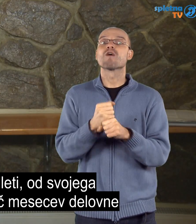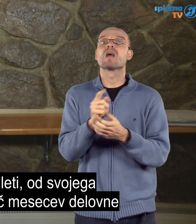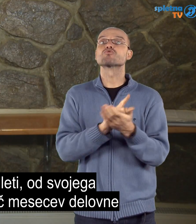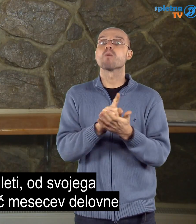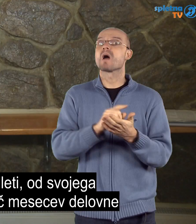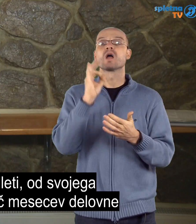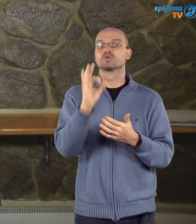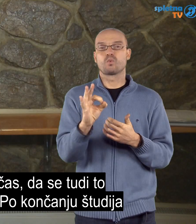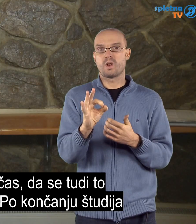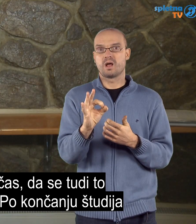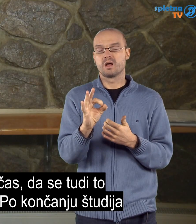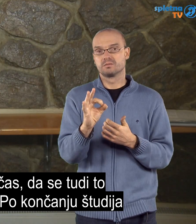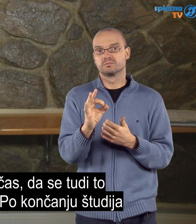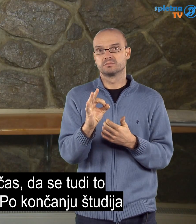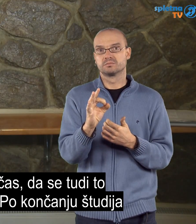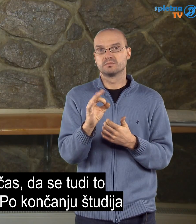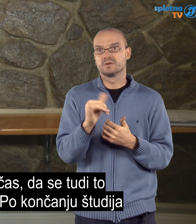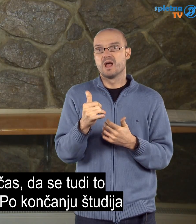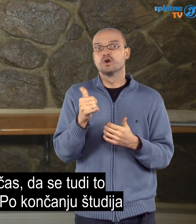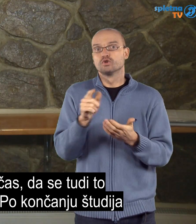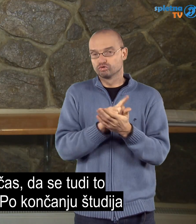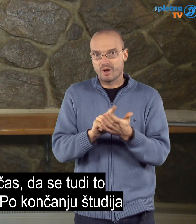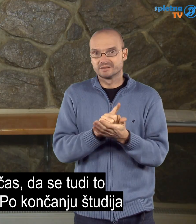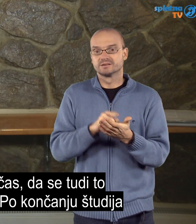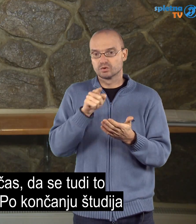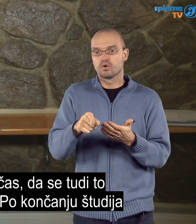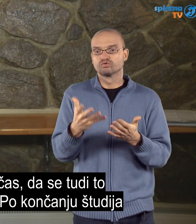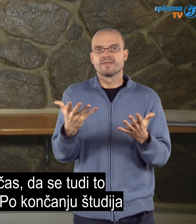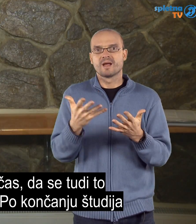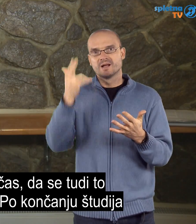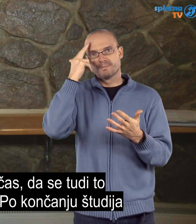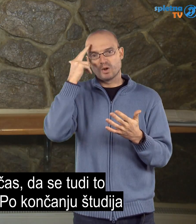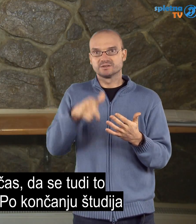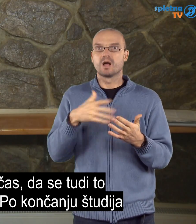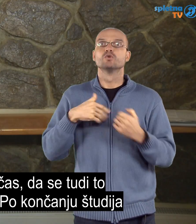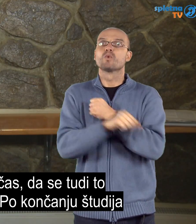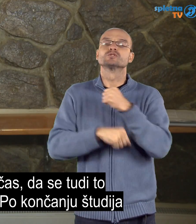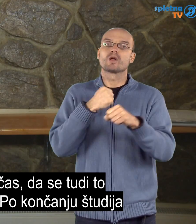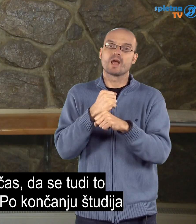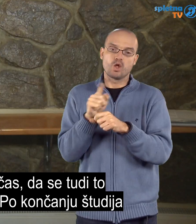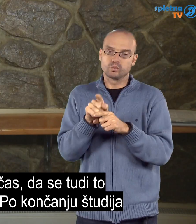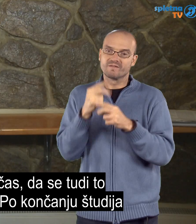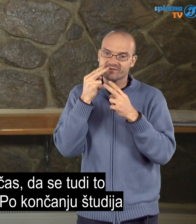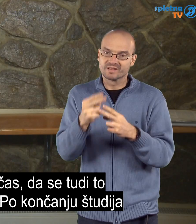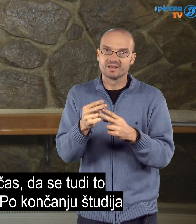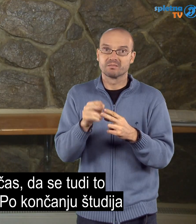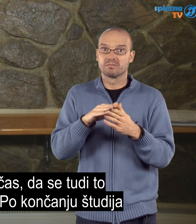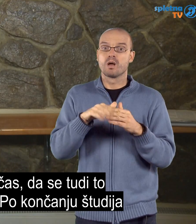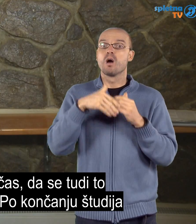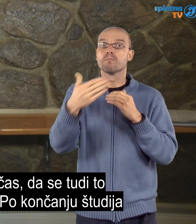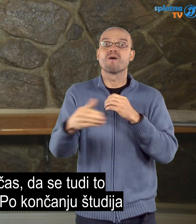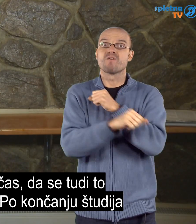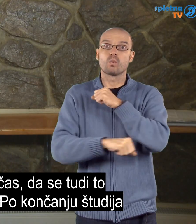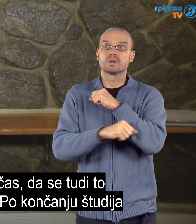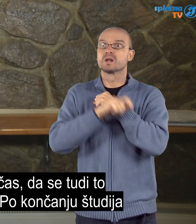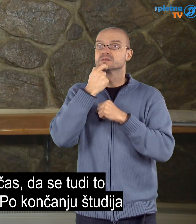meseca, ne, je bil zadnji cajt, da se že enkrat začne to nekaj tudi poznati, ne, da bom, ne vem, po faksu pa to bom